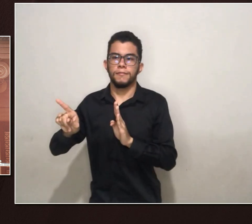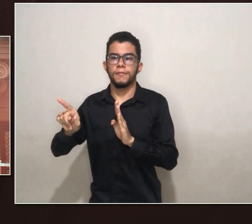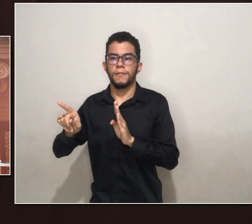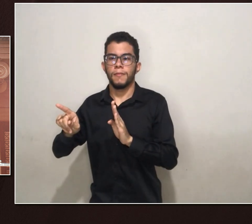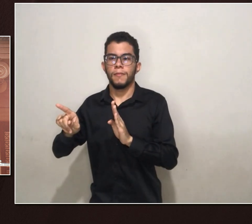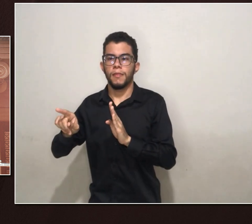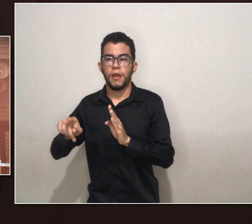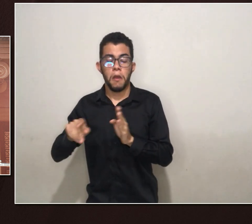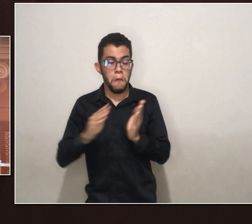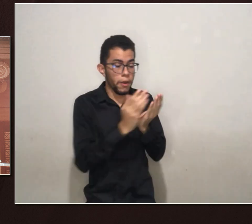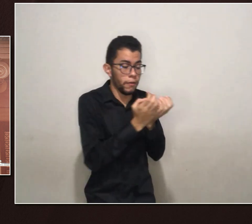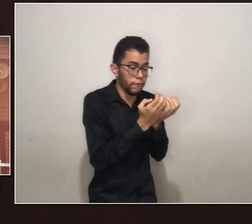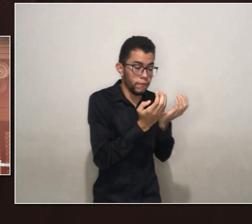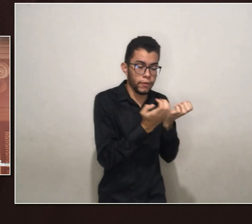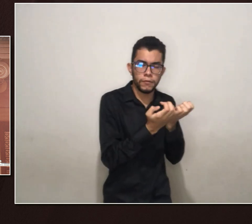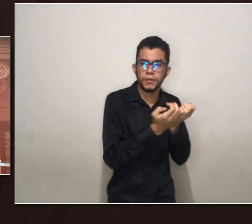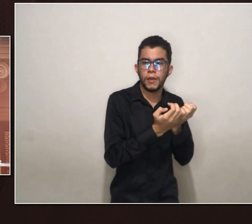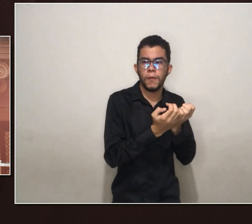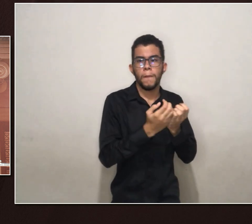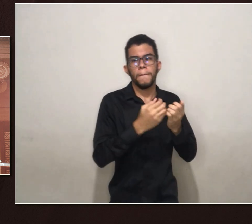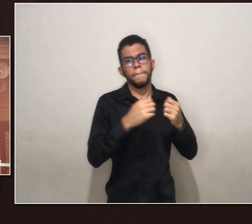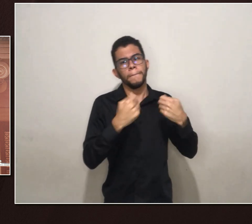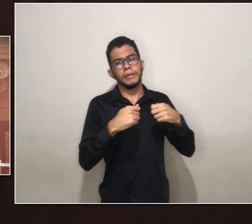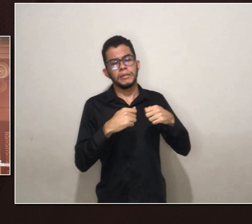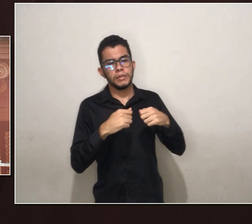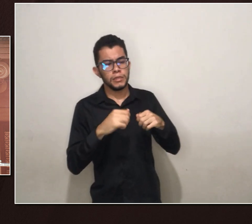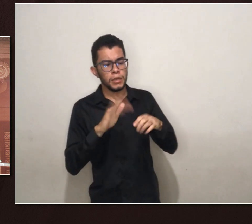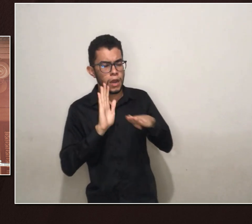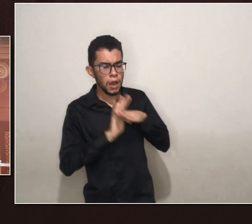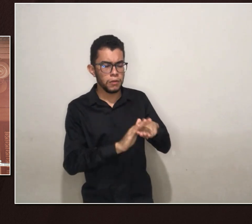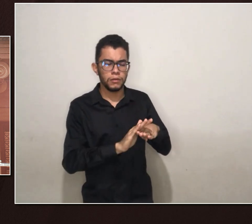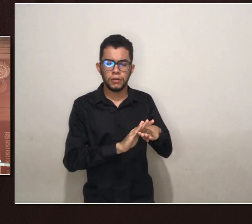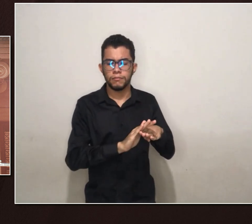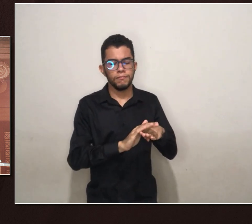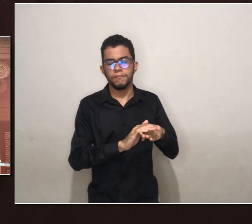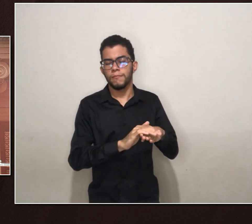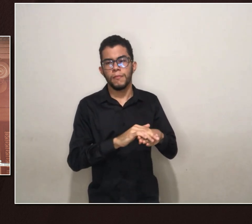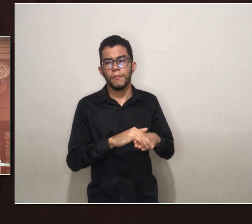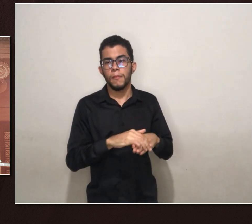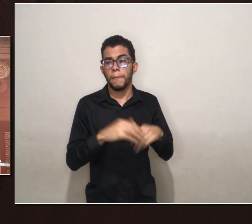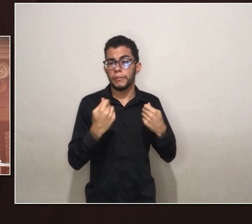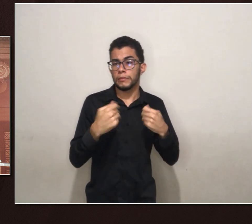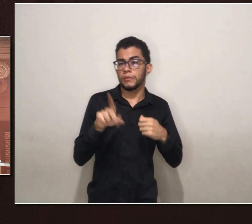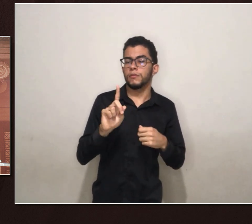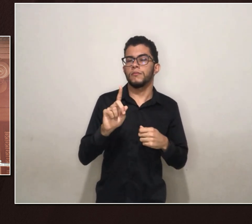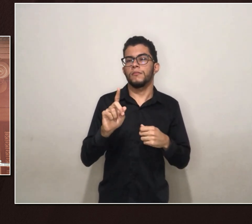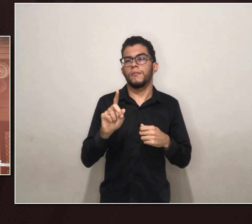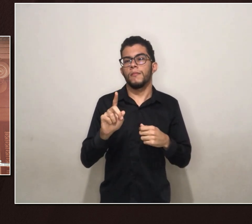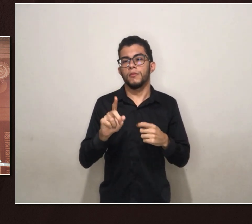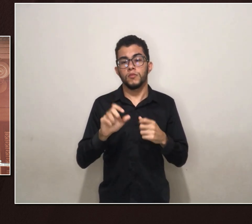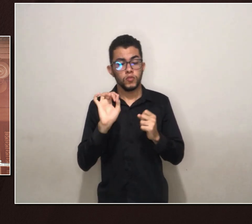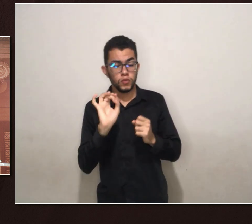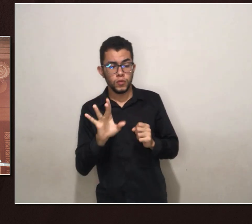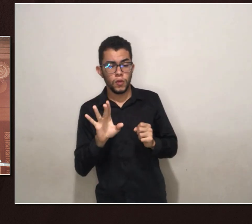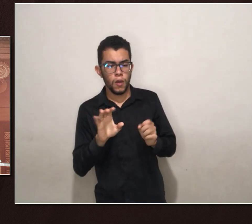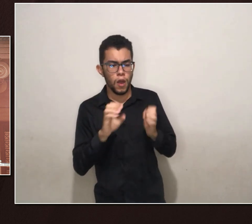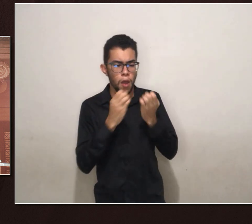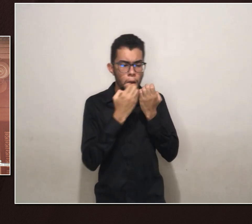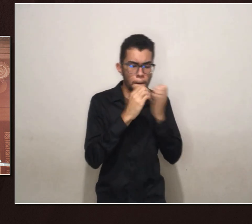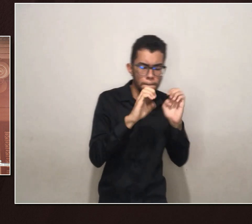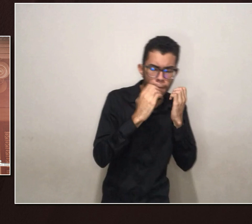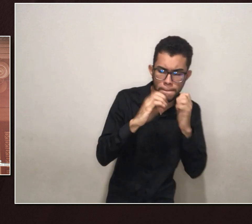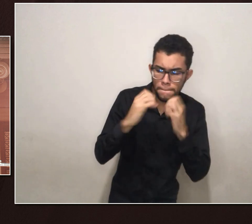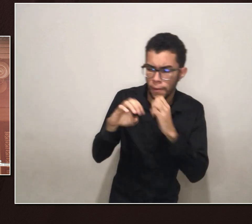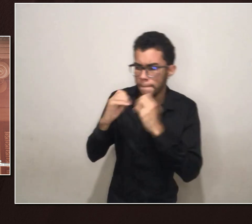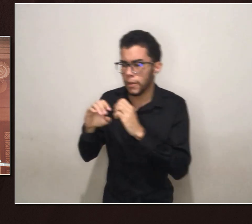de pessoas que o protejam, o ajudem. Não, o leão, ele sabe fazer o seu trabalho, ele tem poder para fazer o